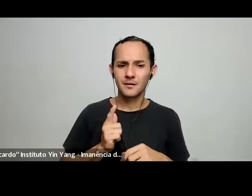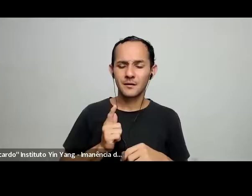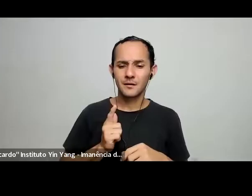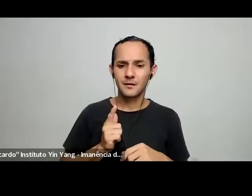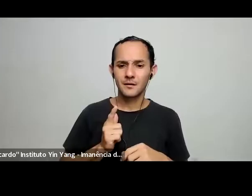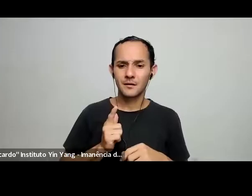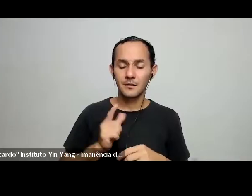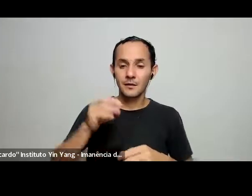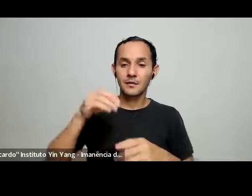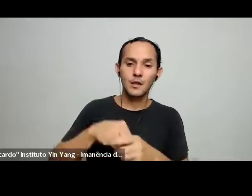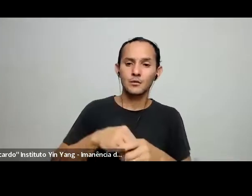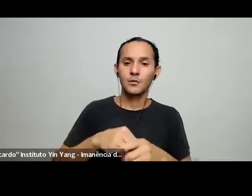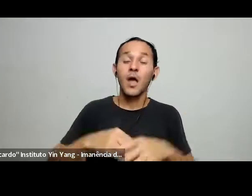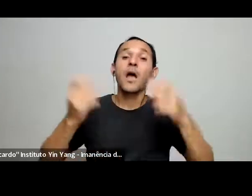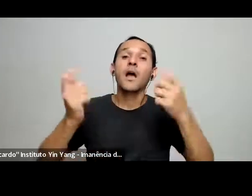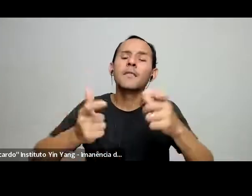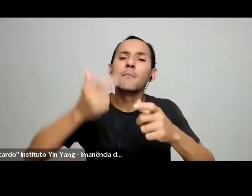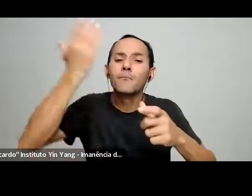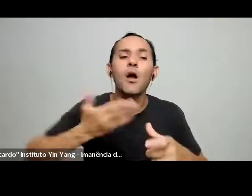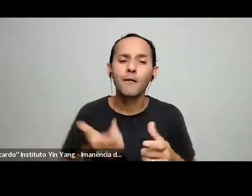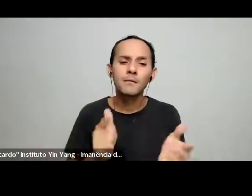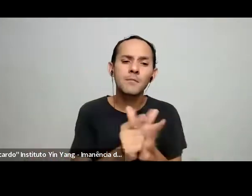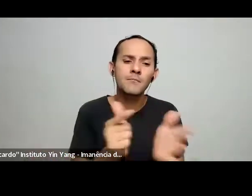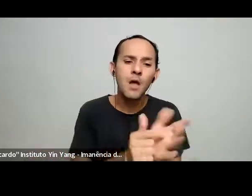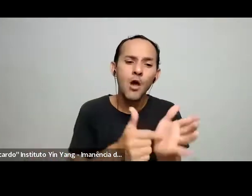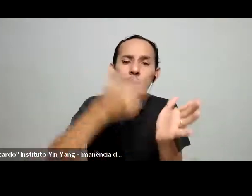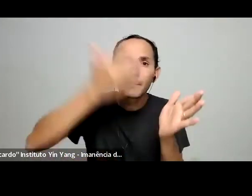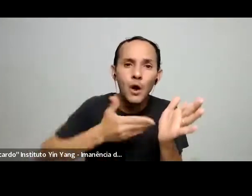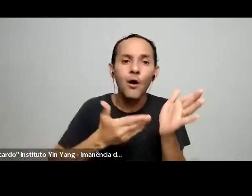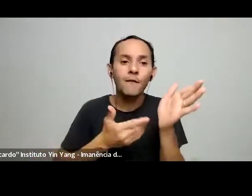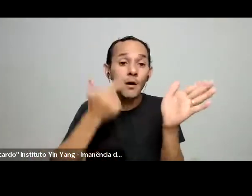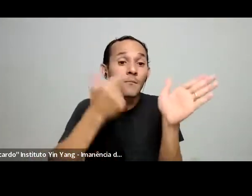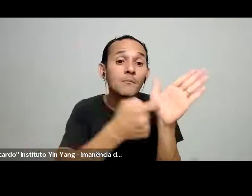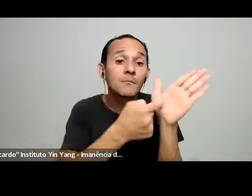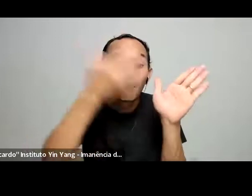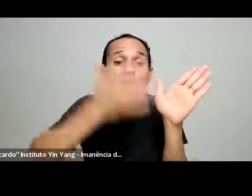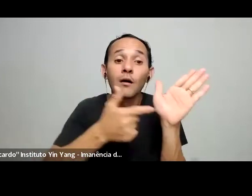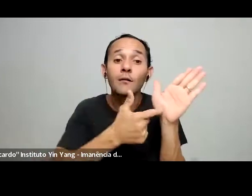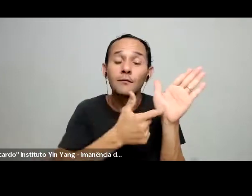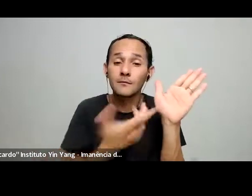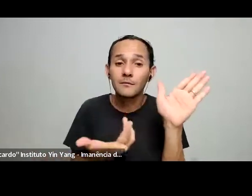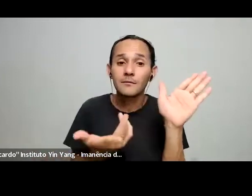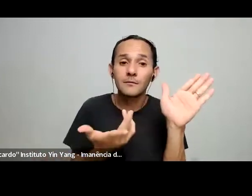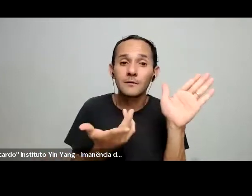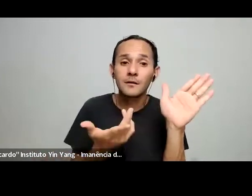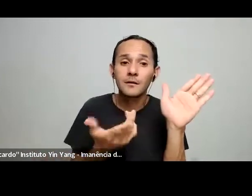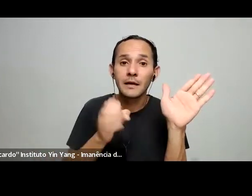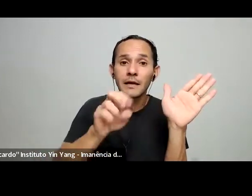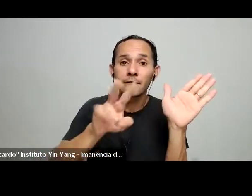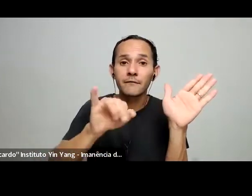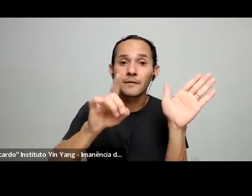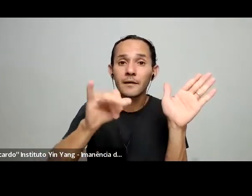nas pautas. Cadê os números? Mostrem números para a gente que comprovem